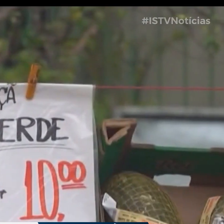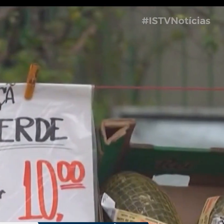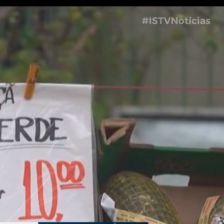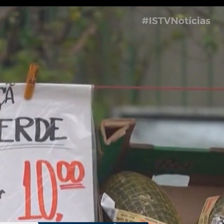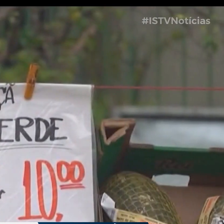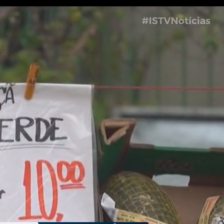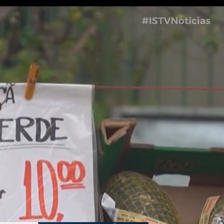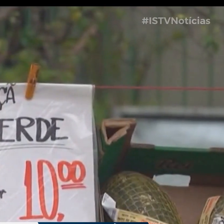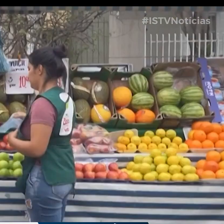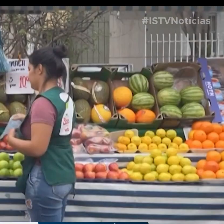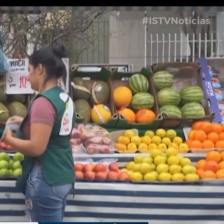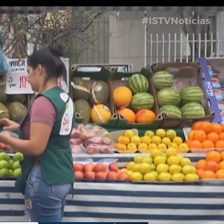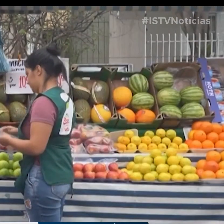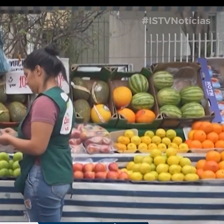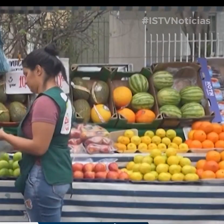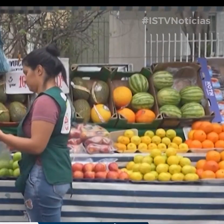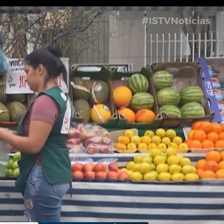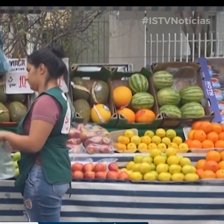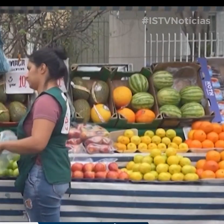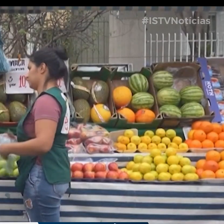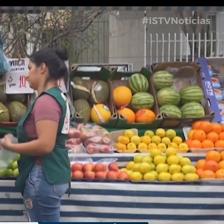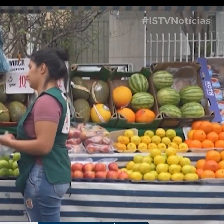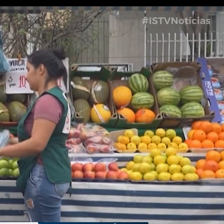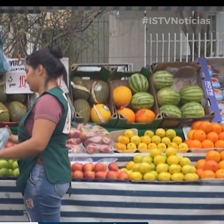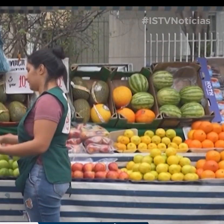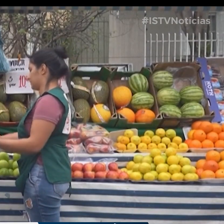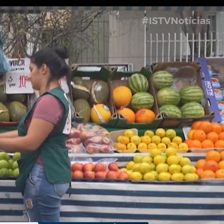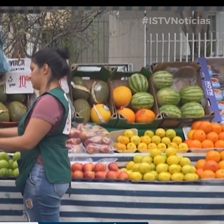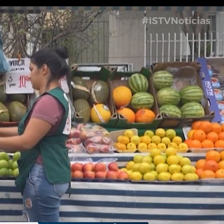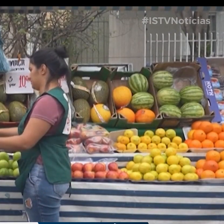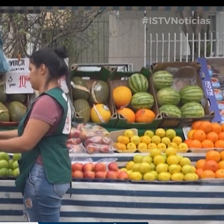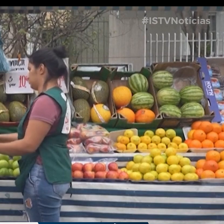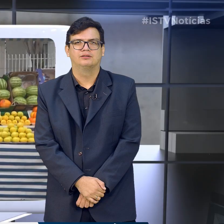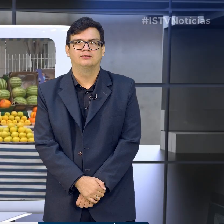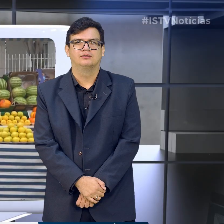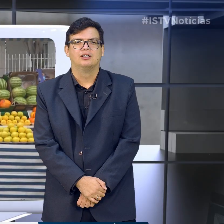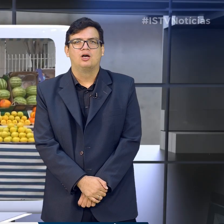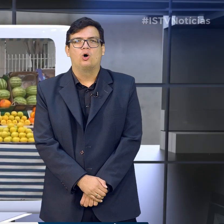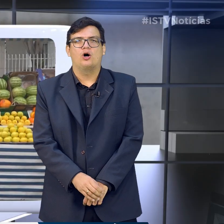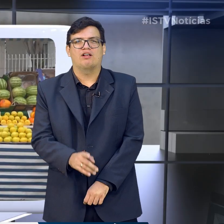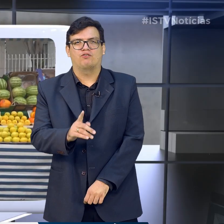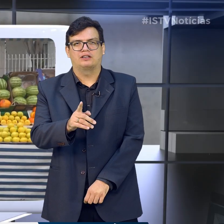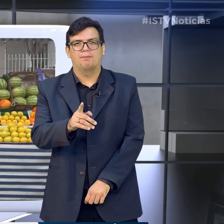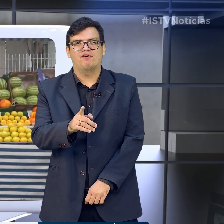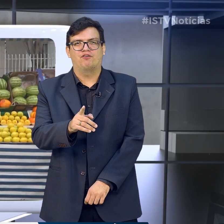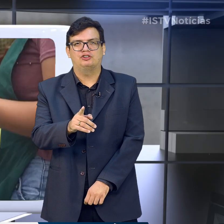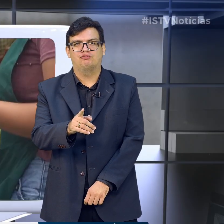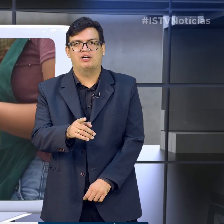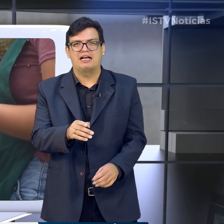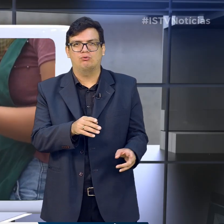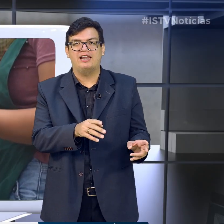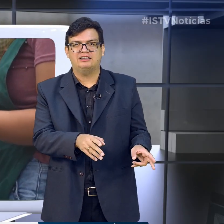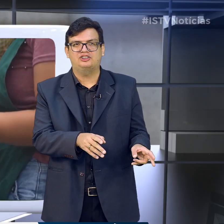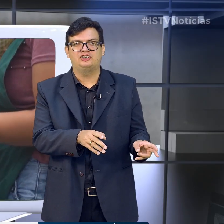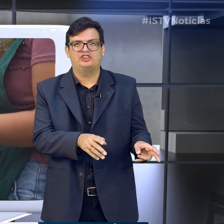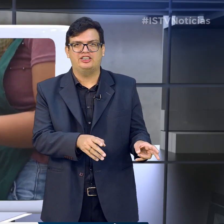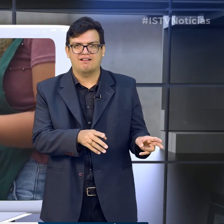IPCA referente a junho será divulgado em 11 de julho Olha só também foi divulgado neste dia